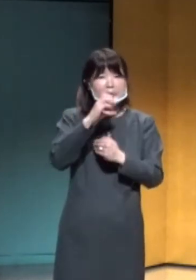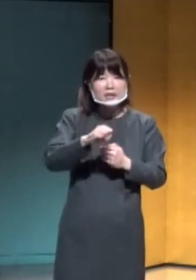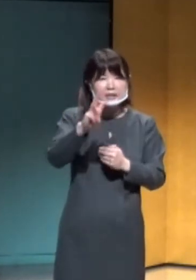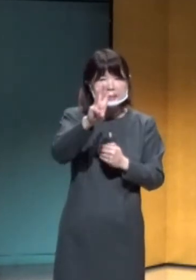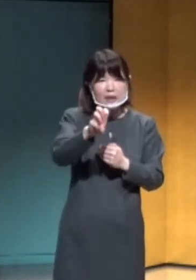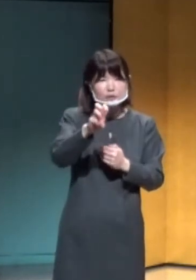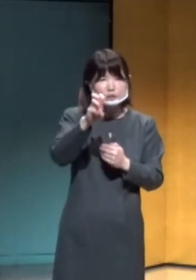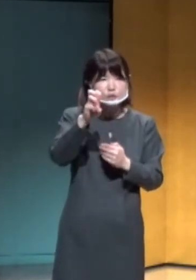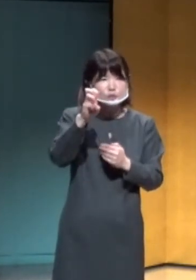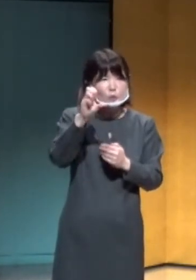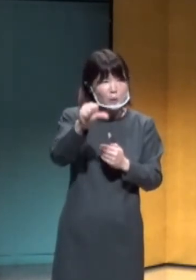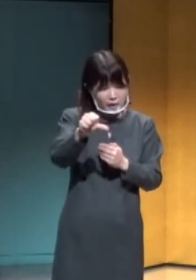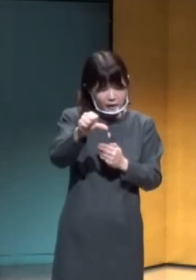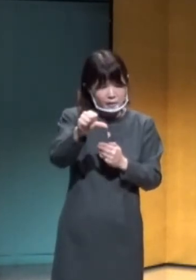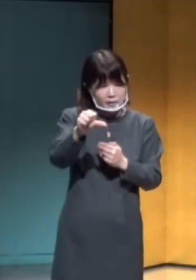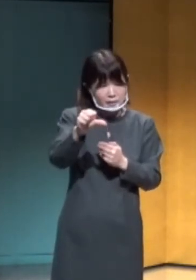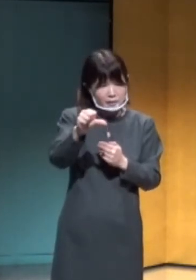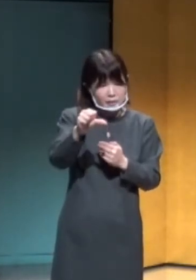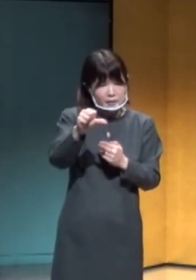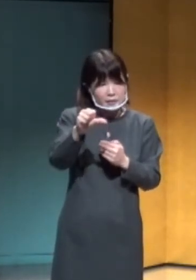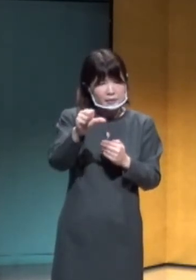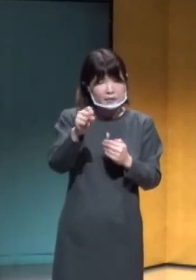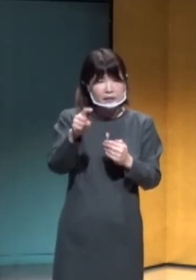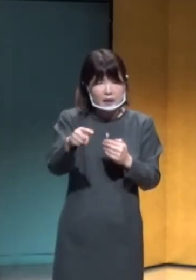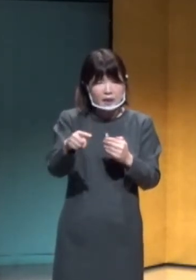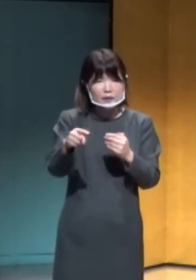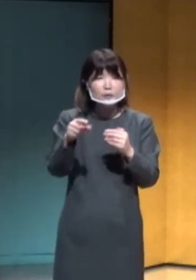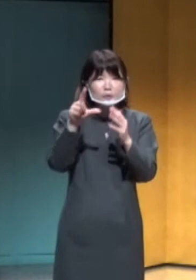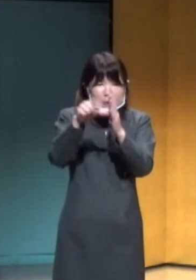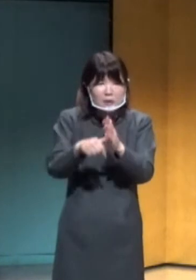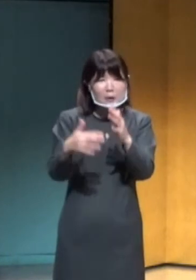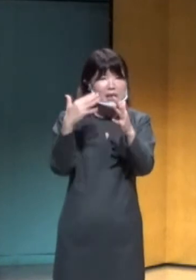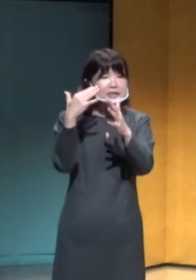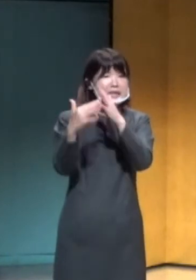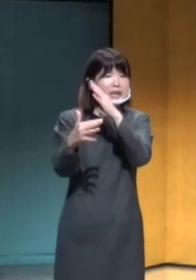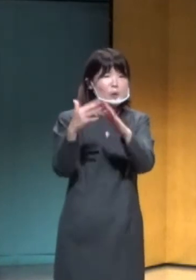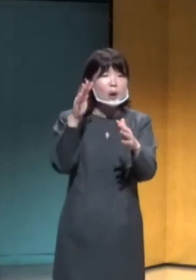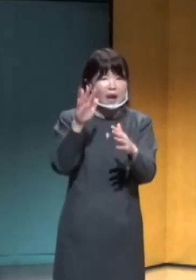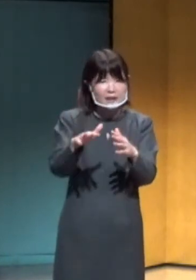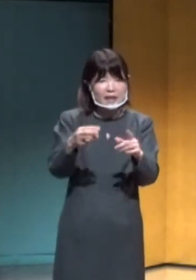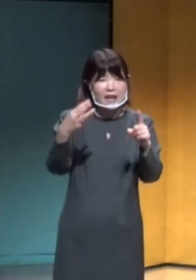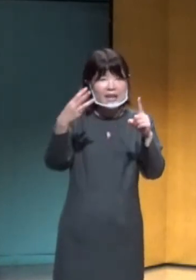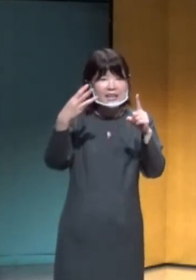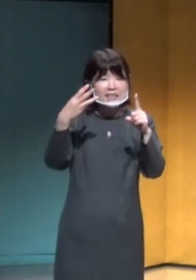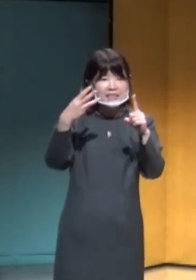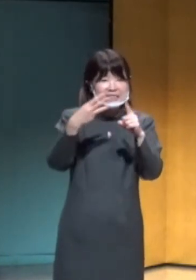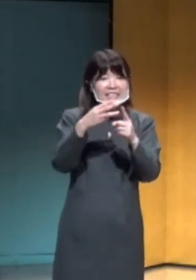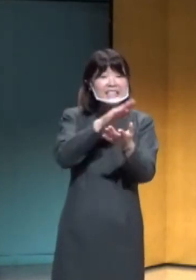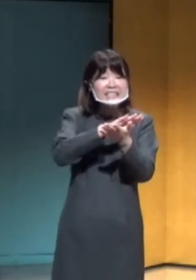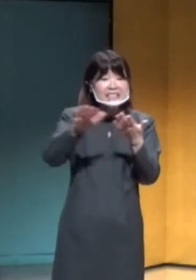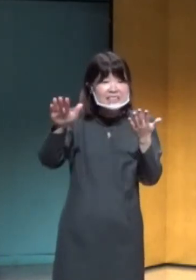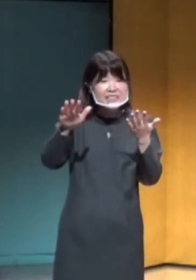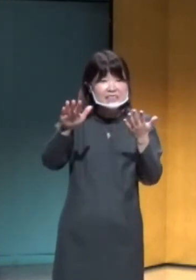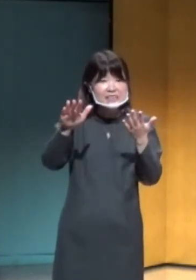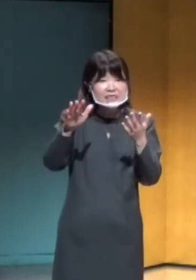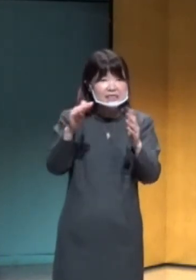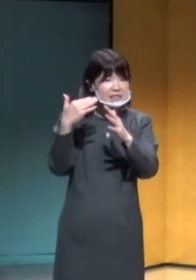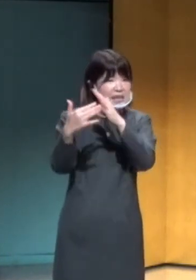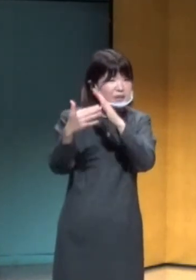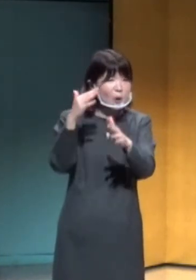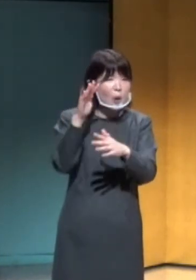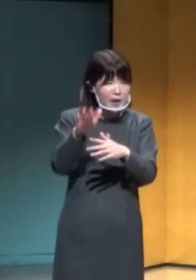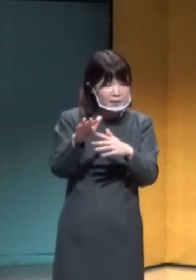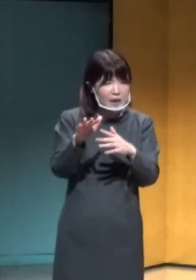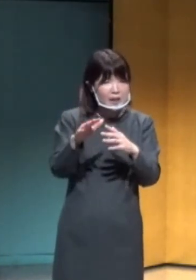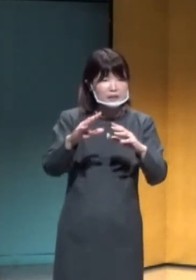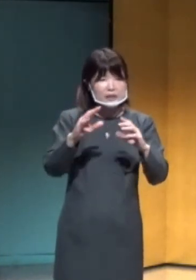はその数年前に日清戦争がありました。日本は国際社会へとさまざまな交渉